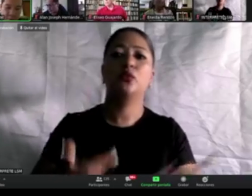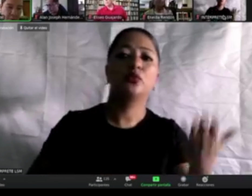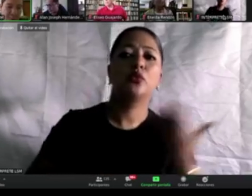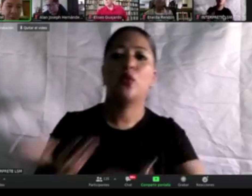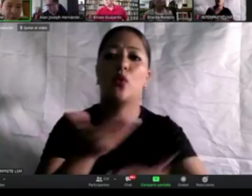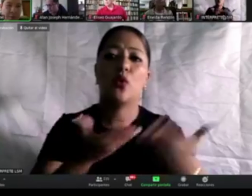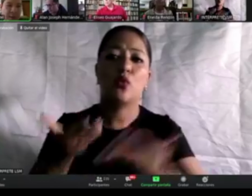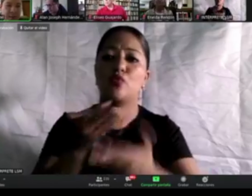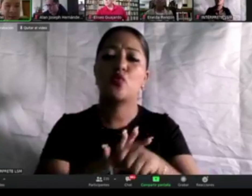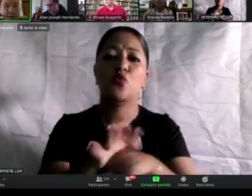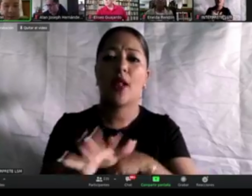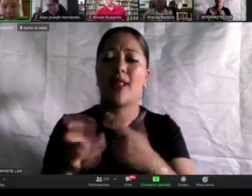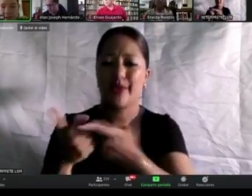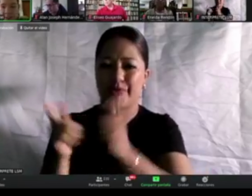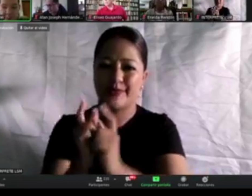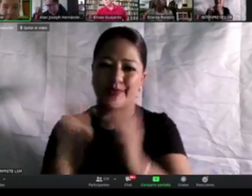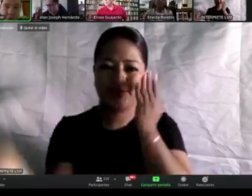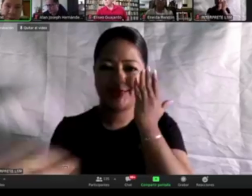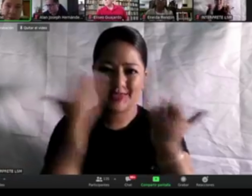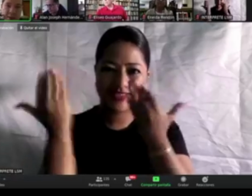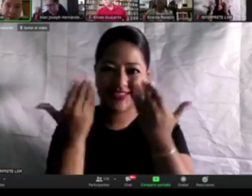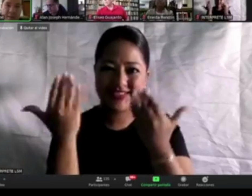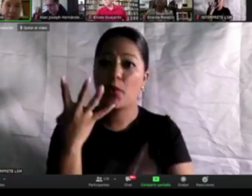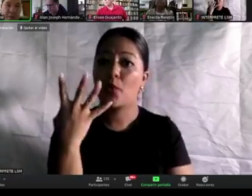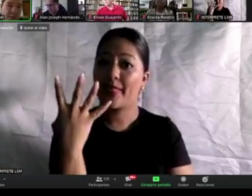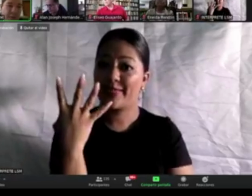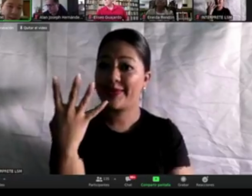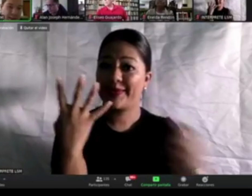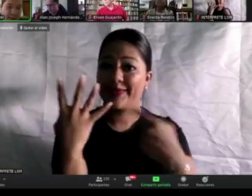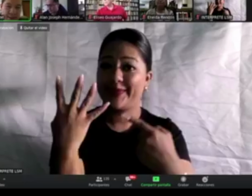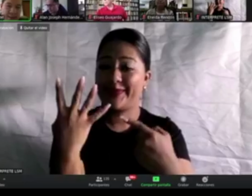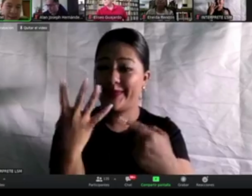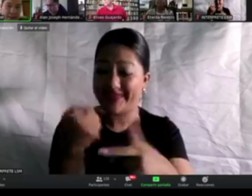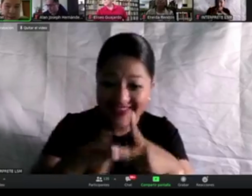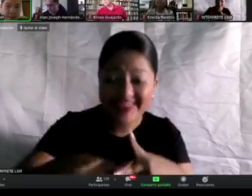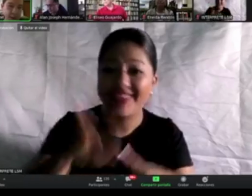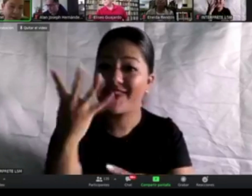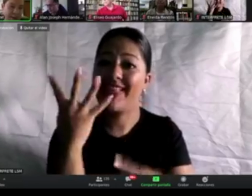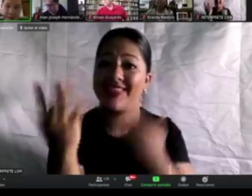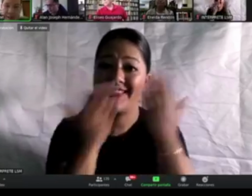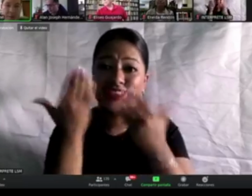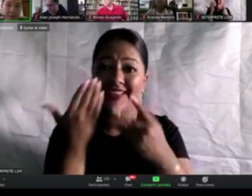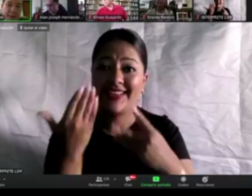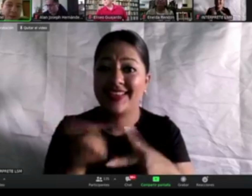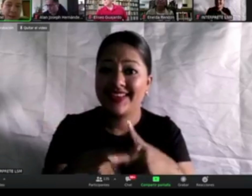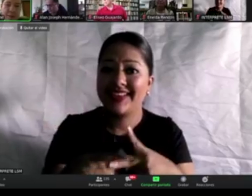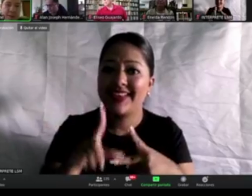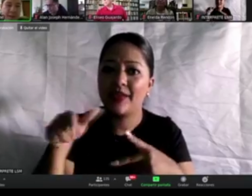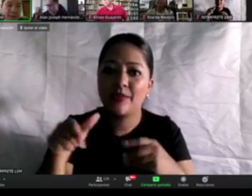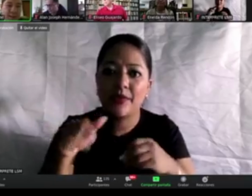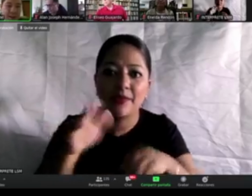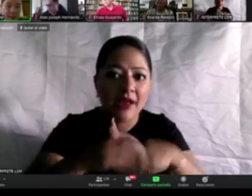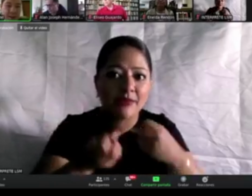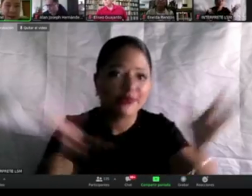como un grupo de estudiantes que comenzó cuatro estudiantes terminó siendo una de las redes latinoamericanas de más de 120 estudiantes con